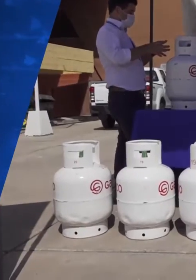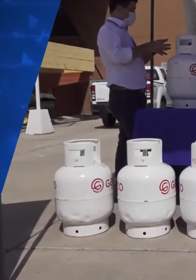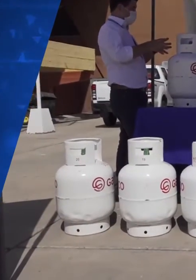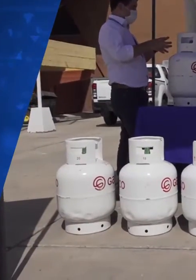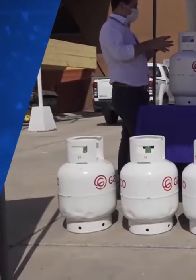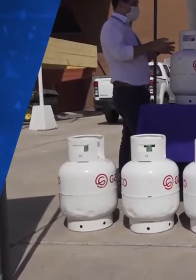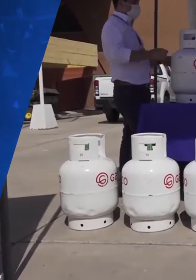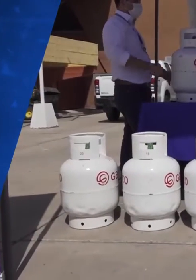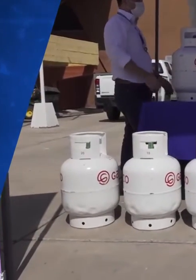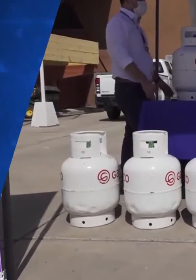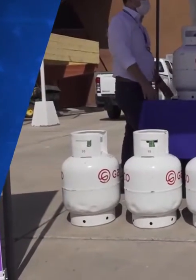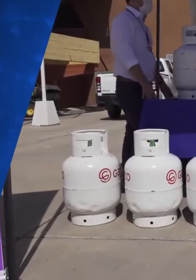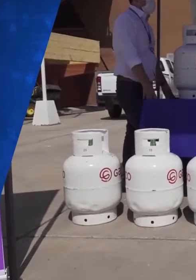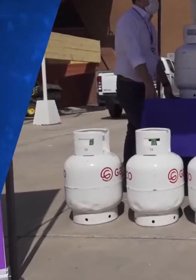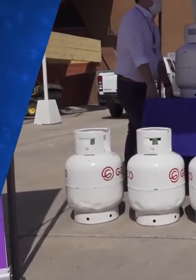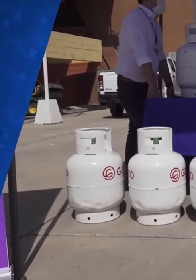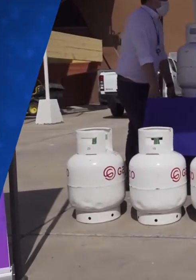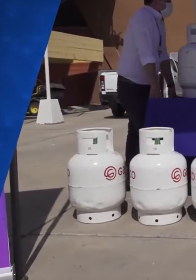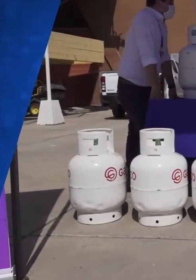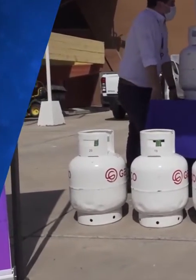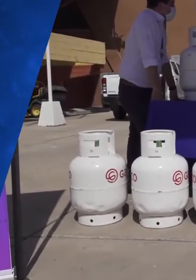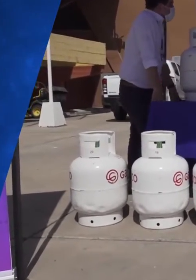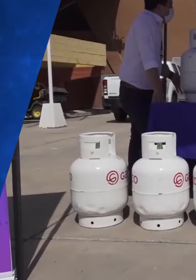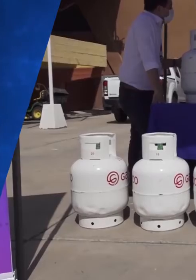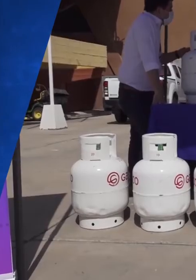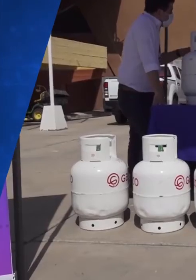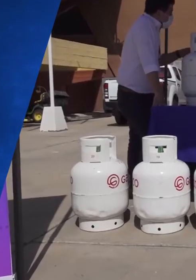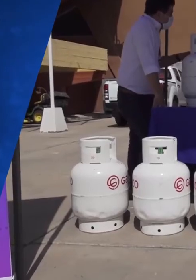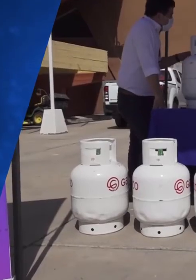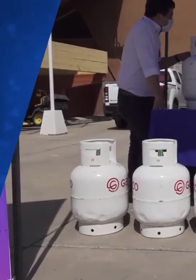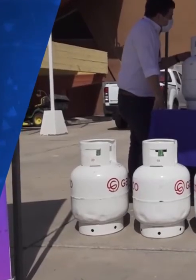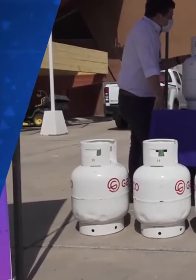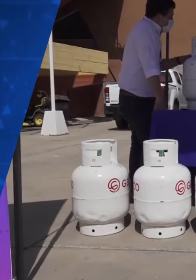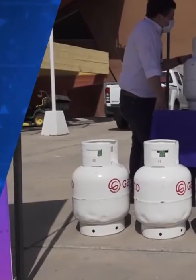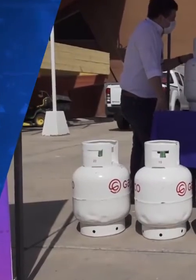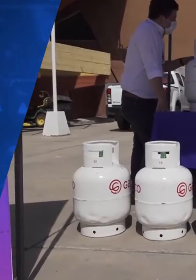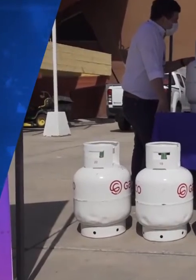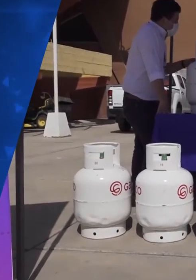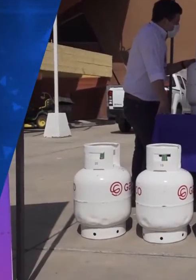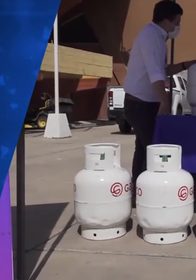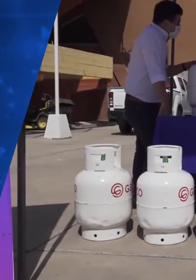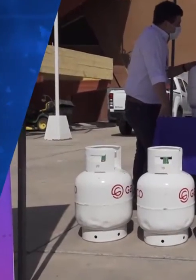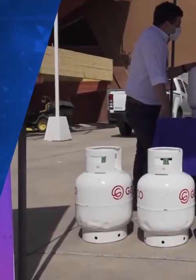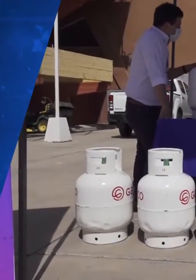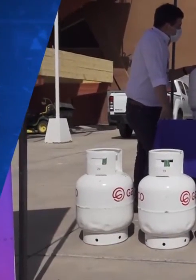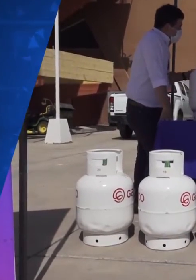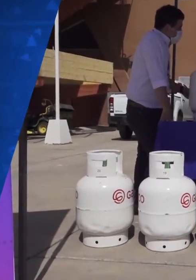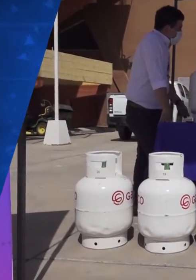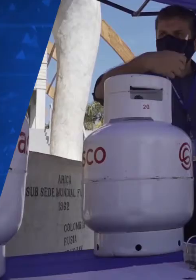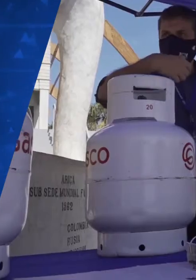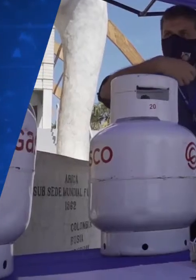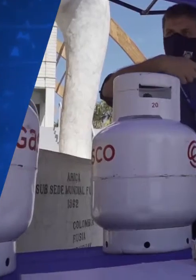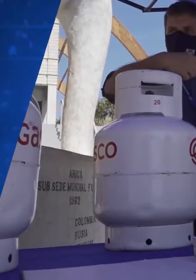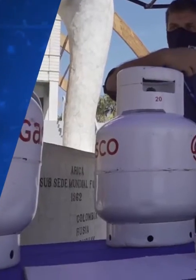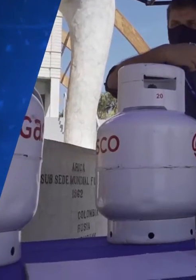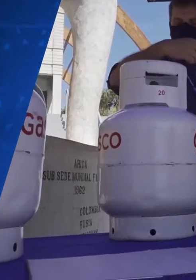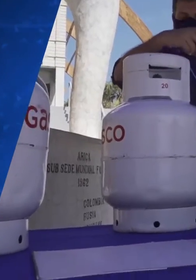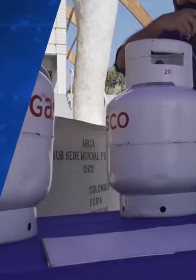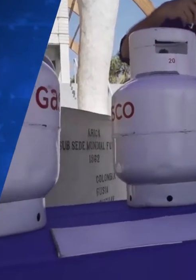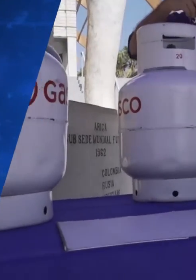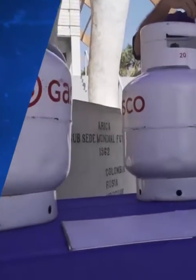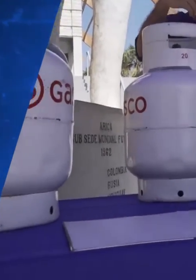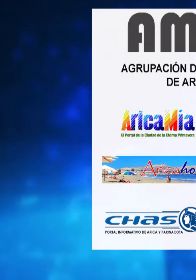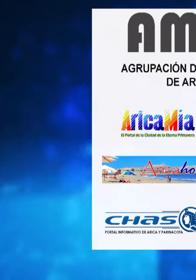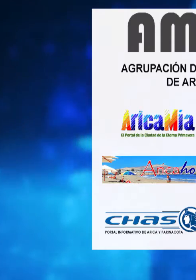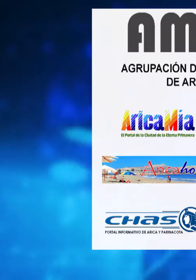Cerca de 14.000 recargas de gas licuado destinará el municipio para familias afectadas por la crisis sanitaria.